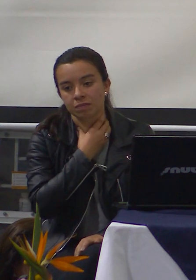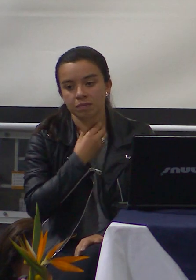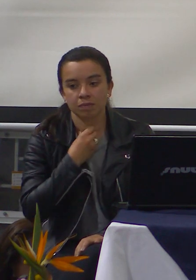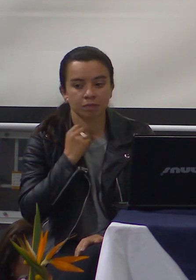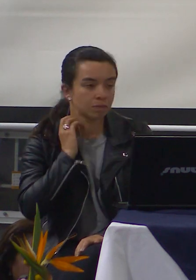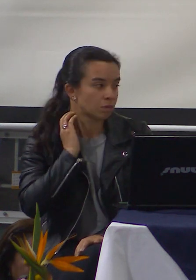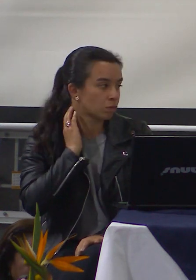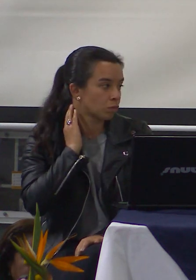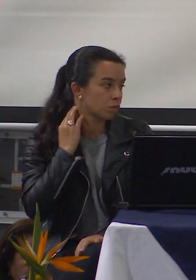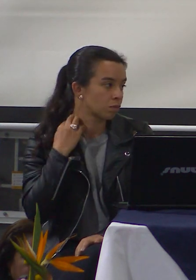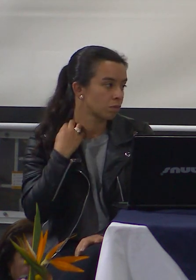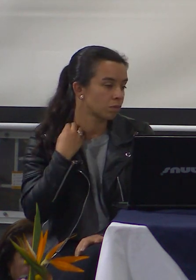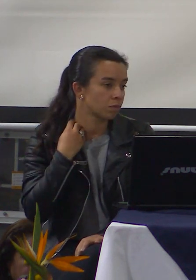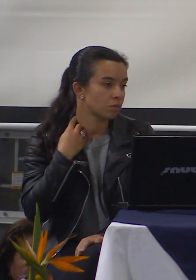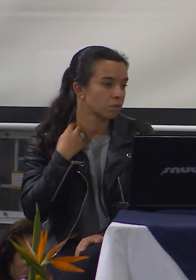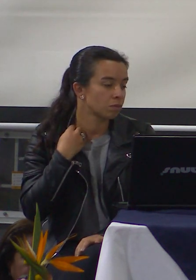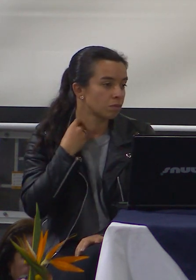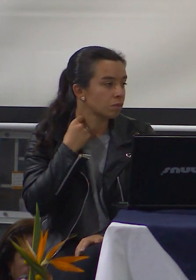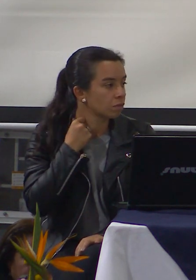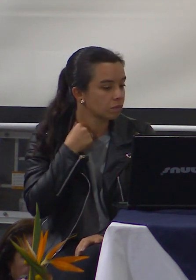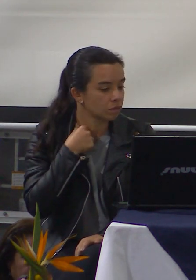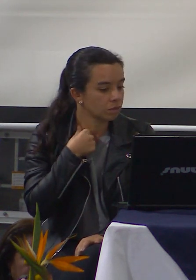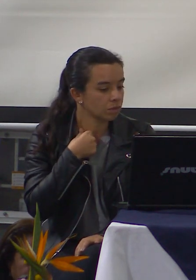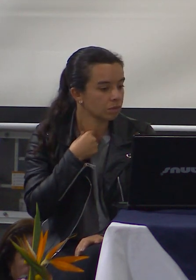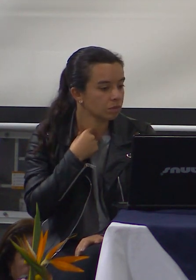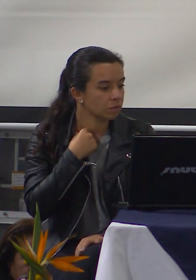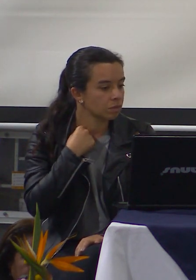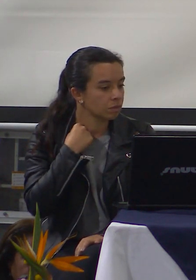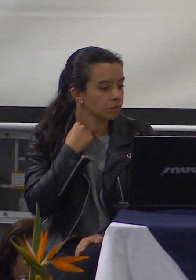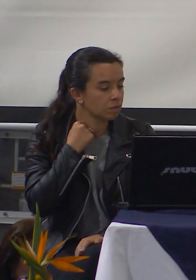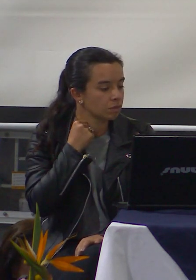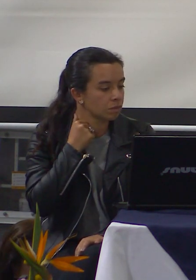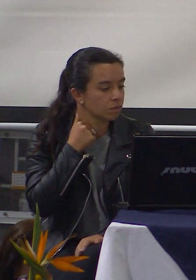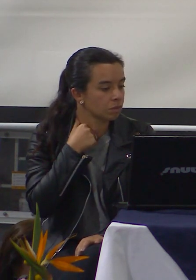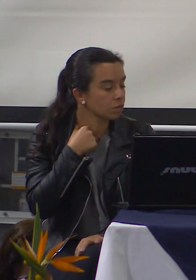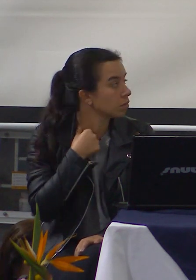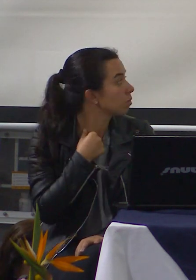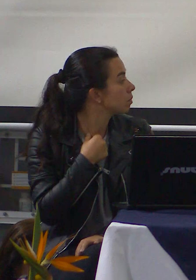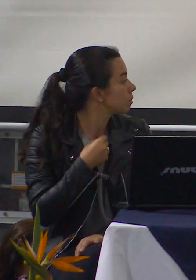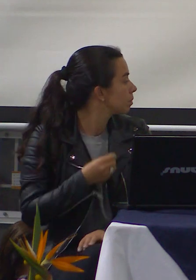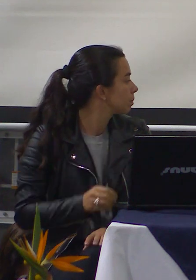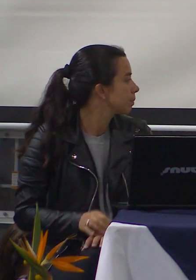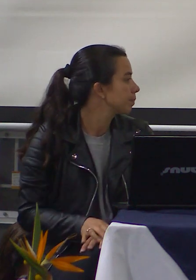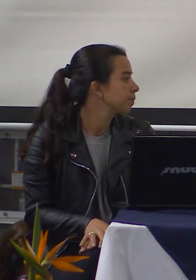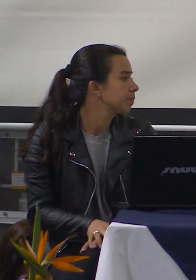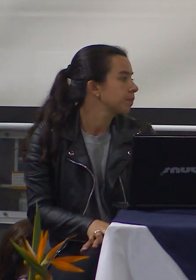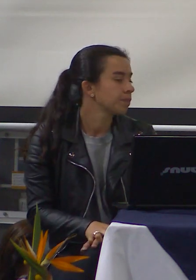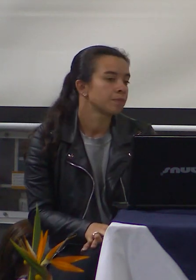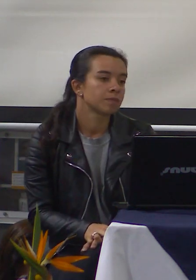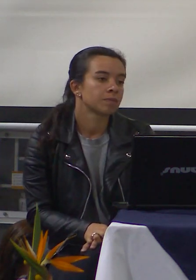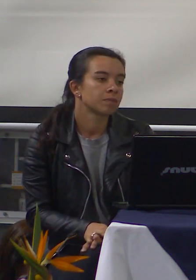el estudio de las experiencias corporales de una u otra manera